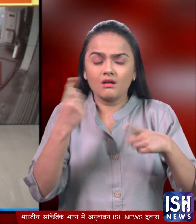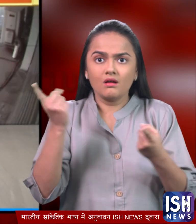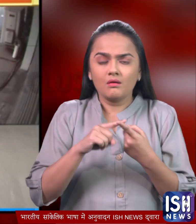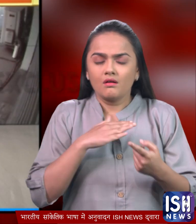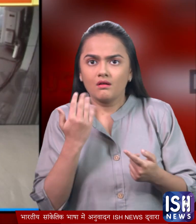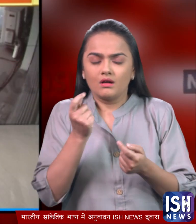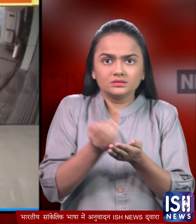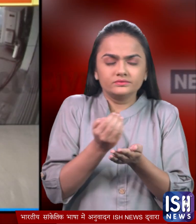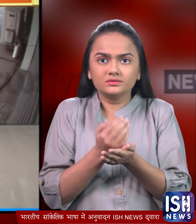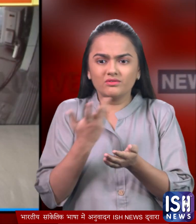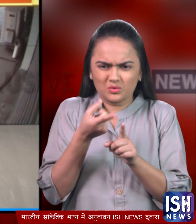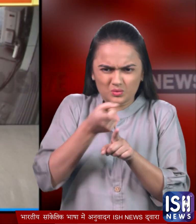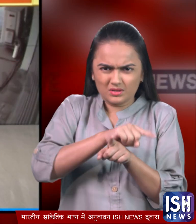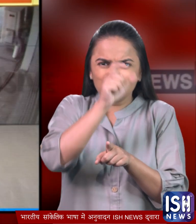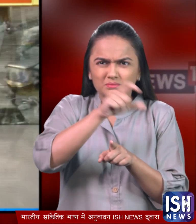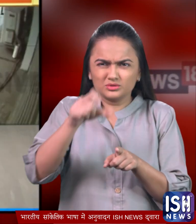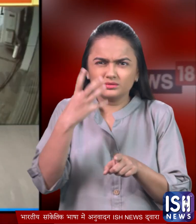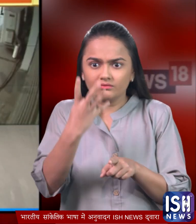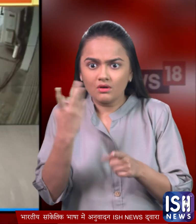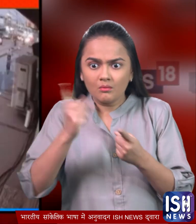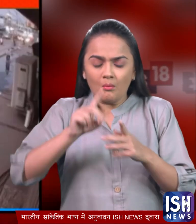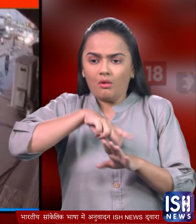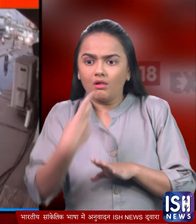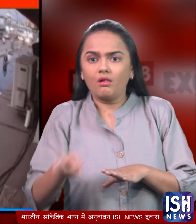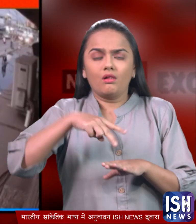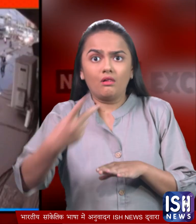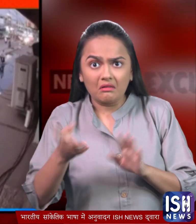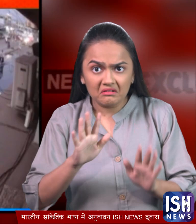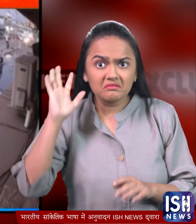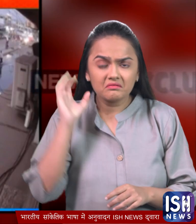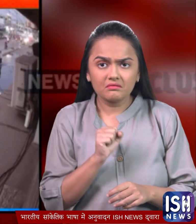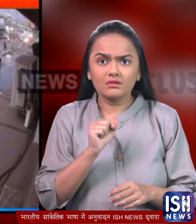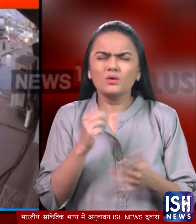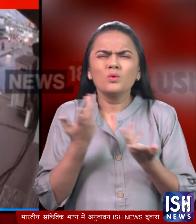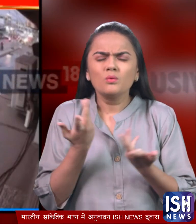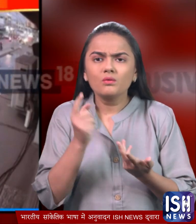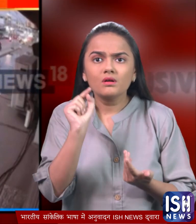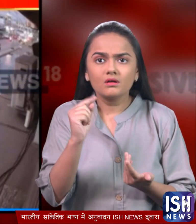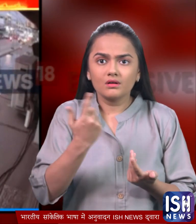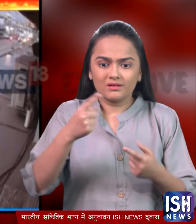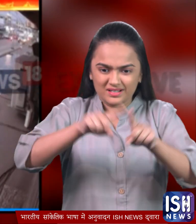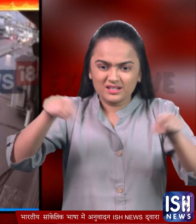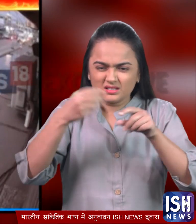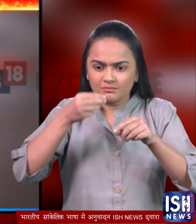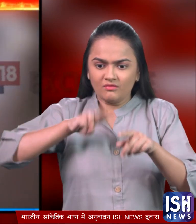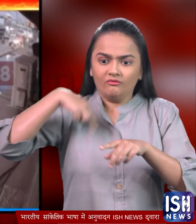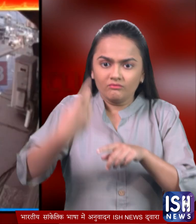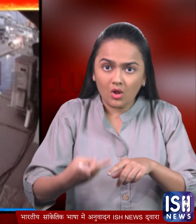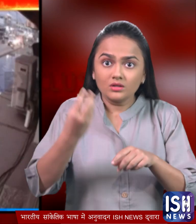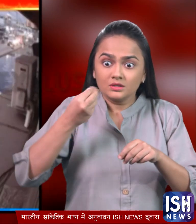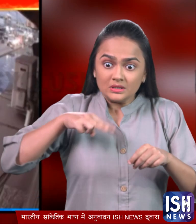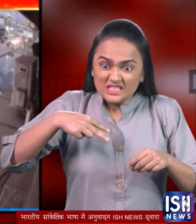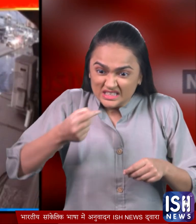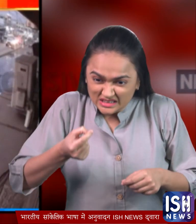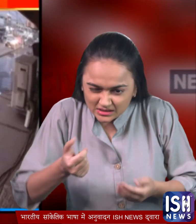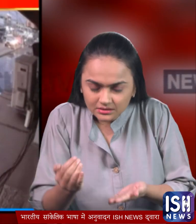कि वहां एक दिन पहले भी 4 लोगों की जान पर बनाई थी। क्योंकि कोई उस गड्ढे में गिर गया तो कोई गिरते गिरते बचा। सड़क पर